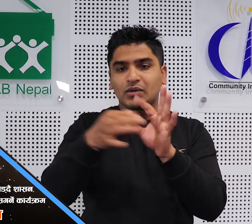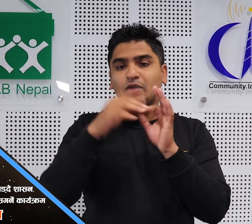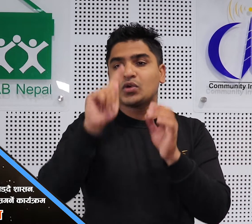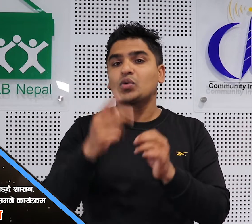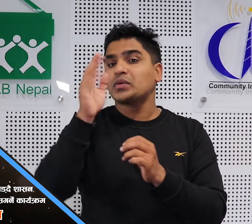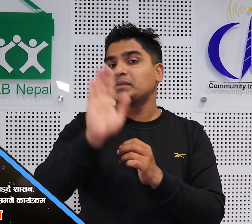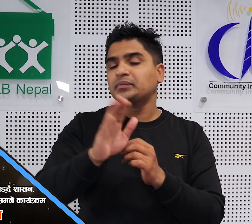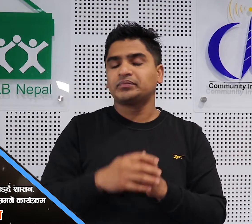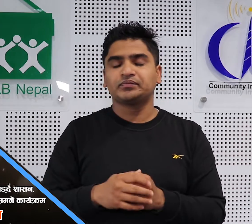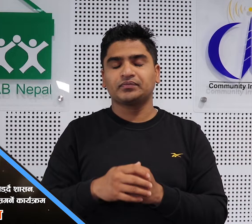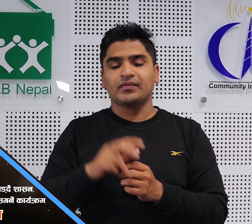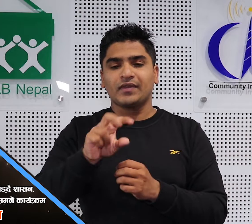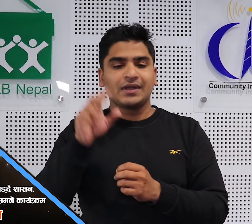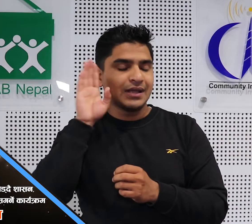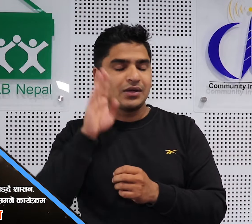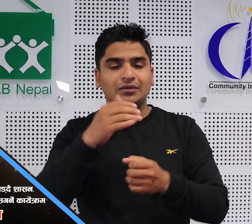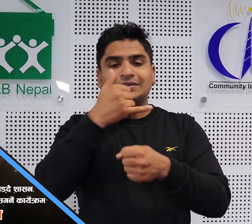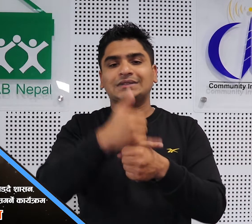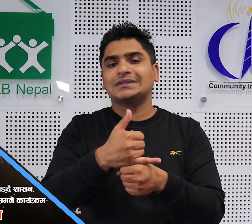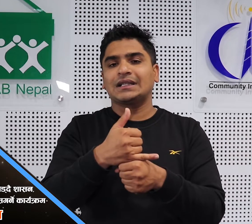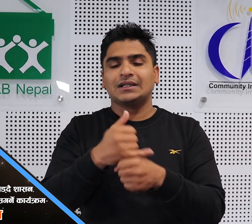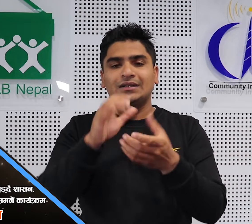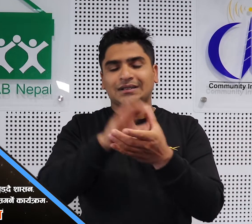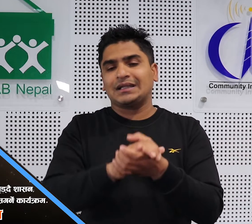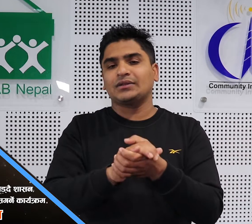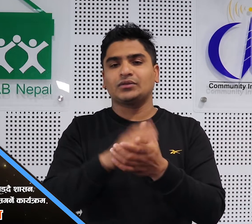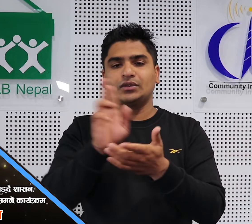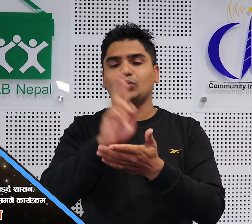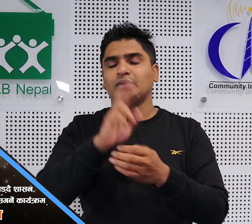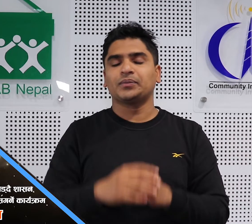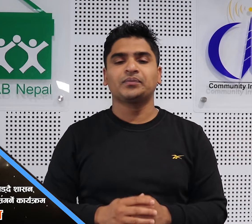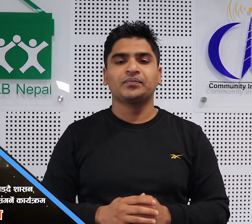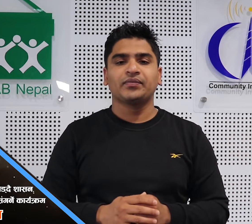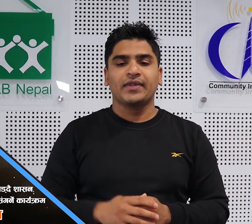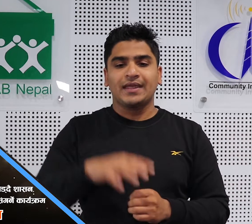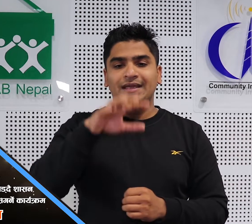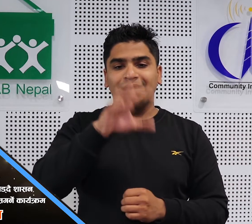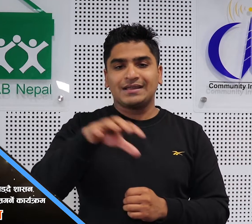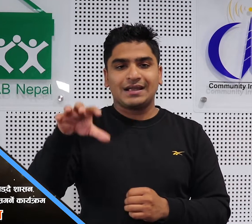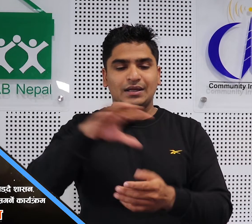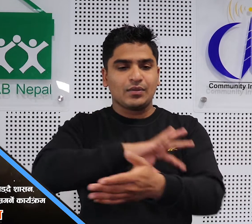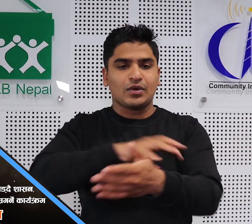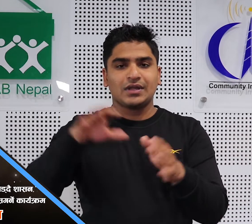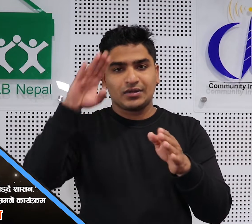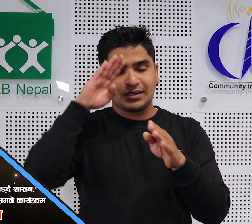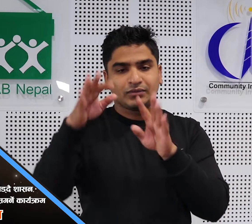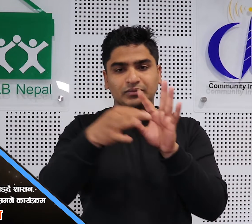रह्यो? रेडियो आधीखोला स्याङ्जाका साथी तोलाकान्त बगालीको रिपोर्ट। स्थानीय र प्रदेश सरकार बीच सहकार्य र समन्वयमा